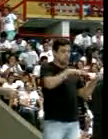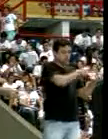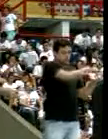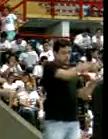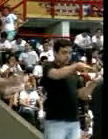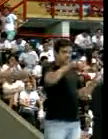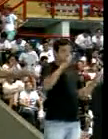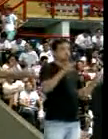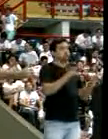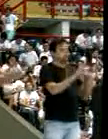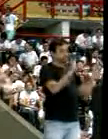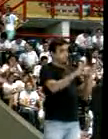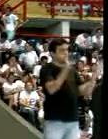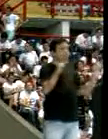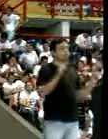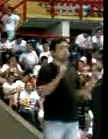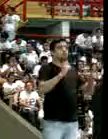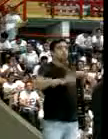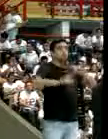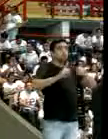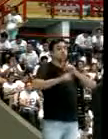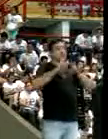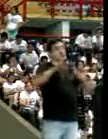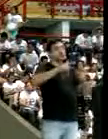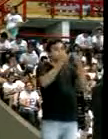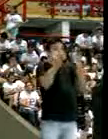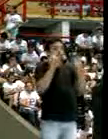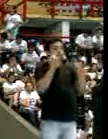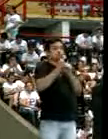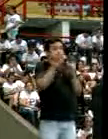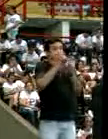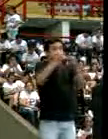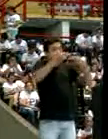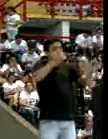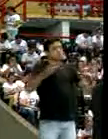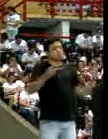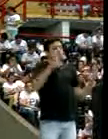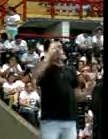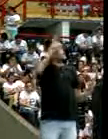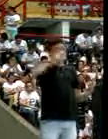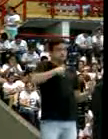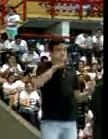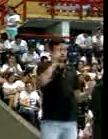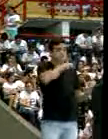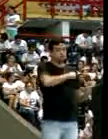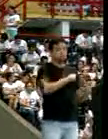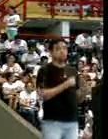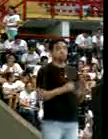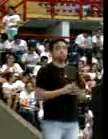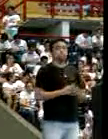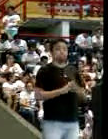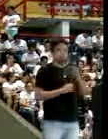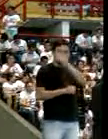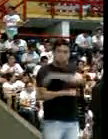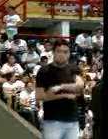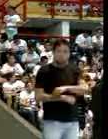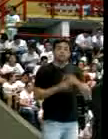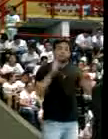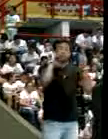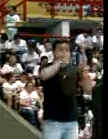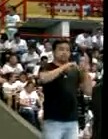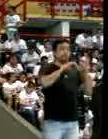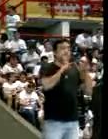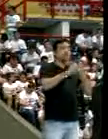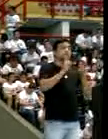áreas de preservação permanente? Pode. O que não pode é ter atividade econômica. Áreas